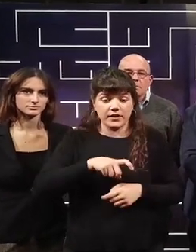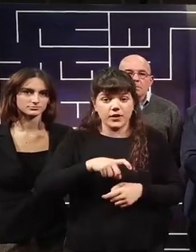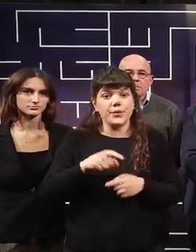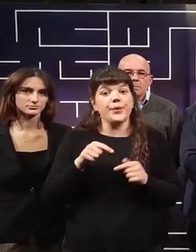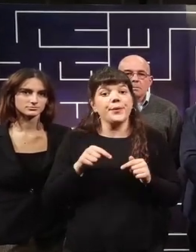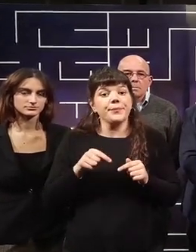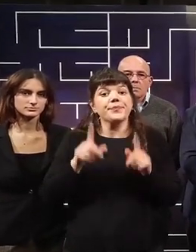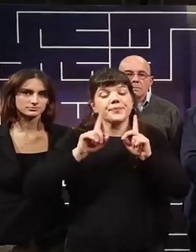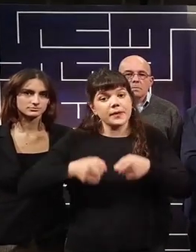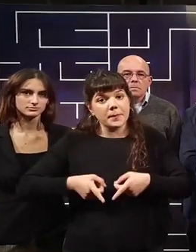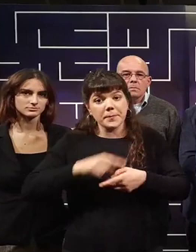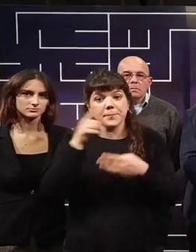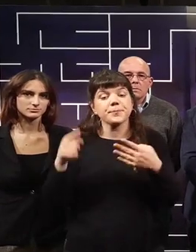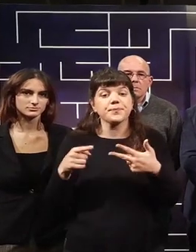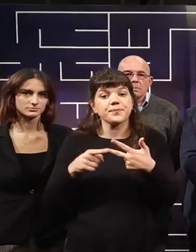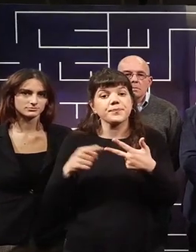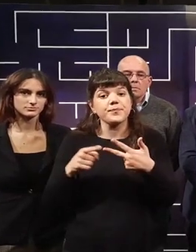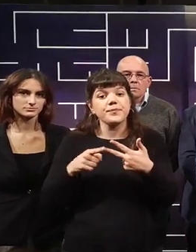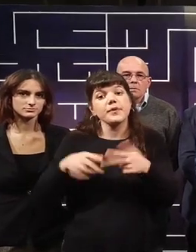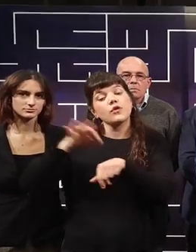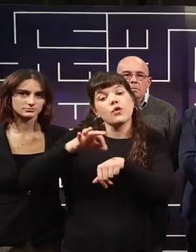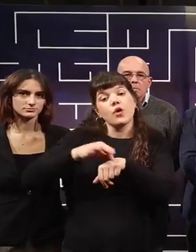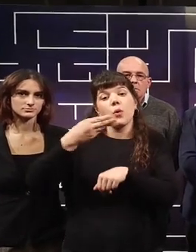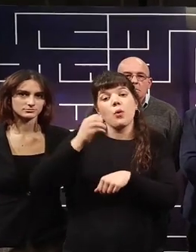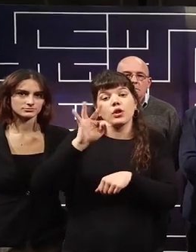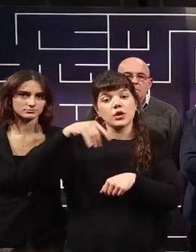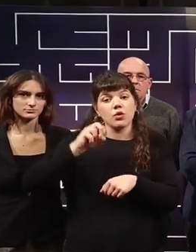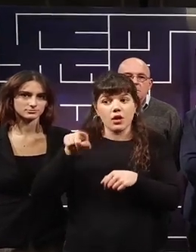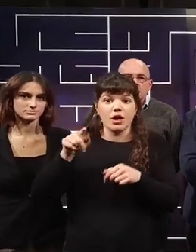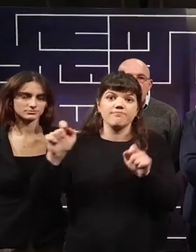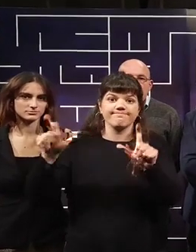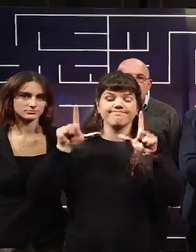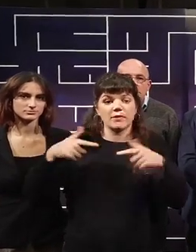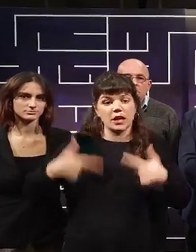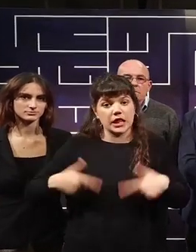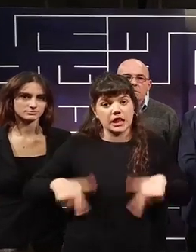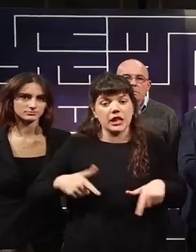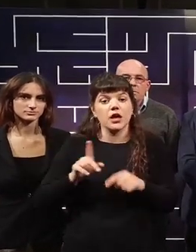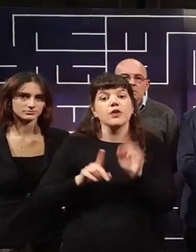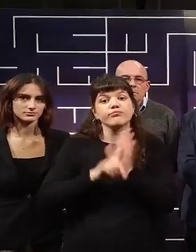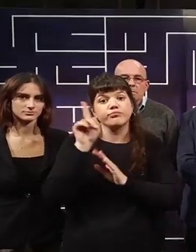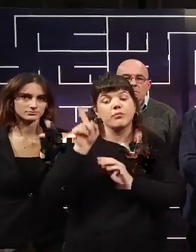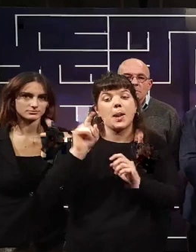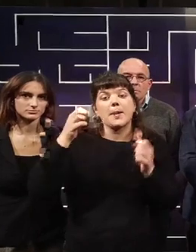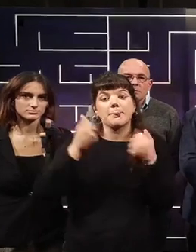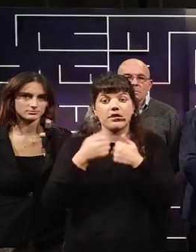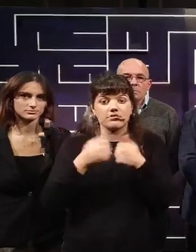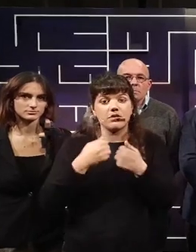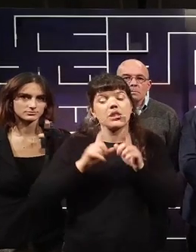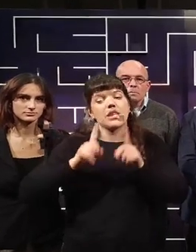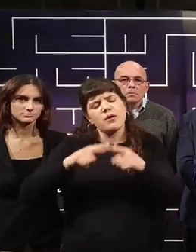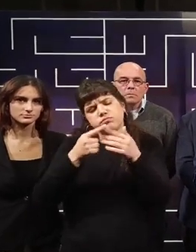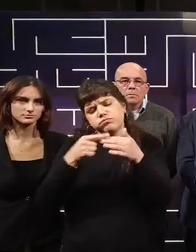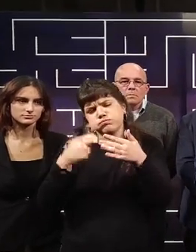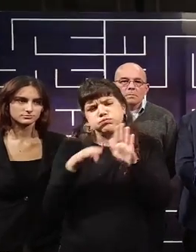Montevideo también la doctora Cecilia botino candidata a intendente en el departamento de paisandú entre otras muchas